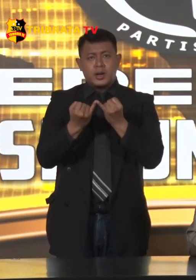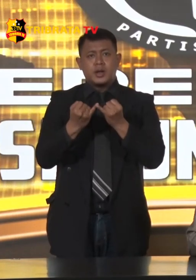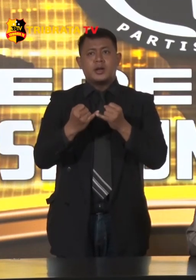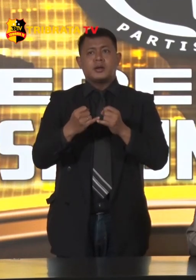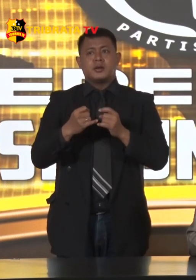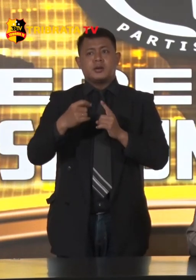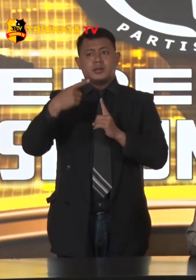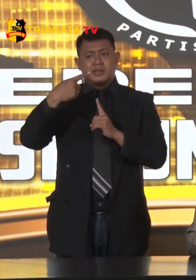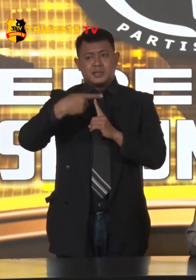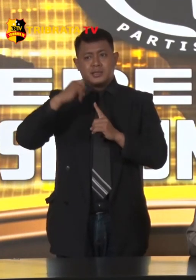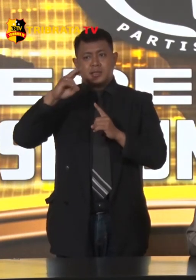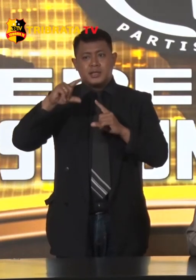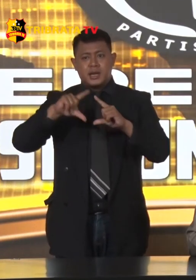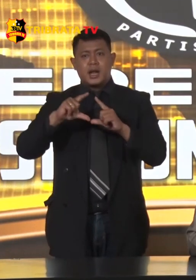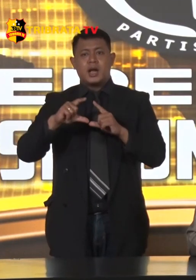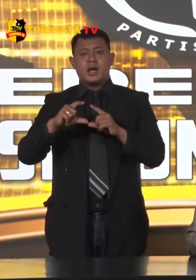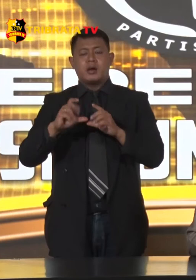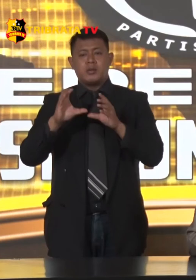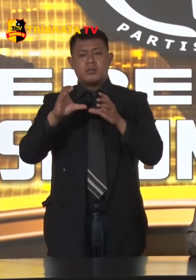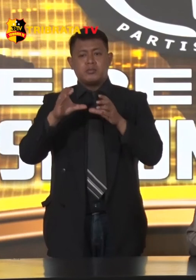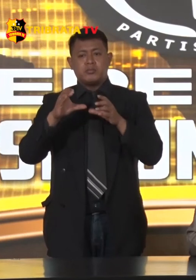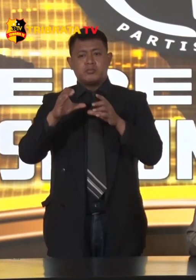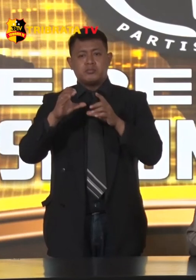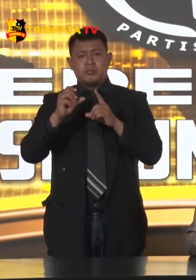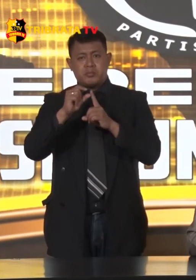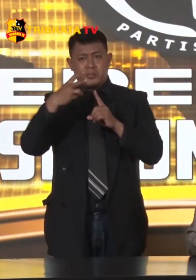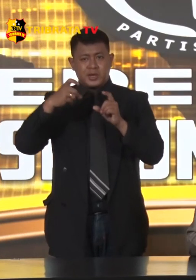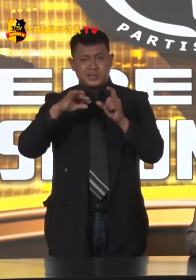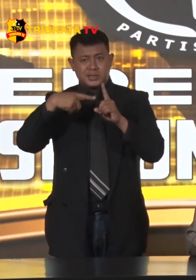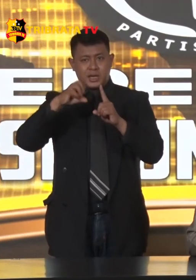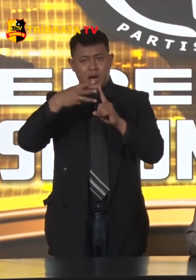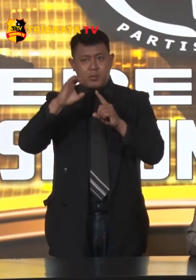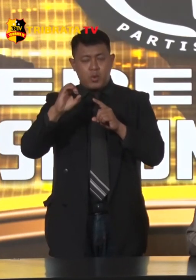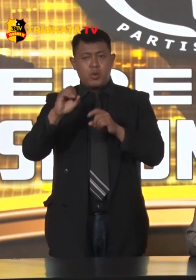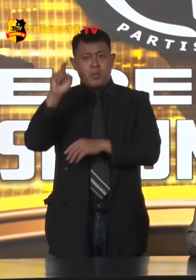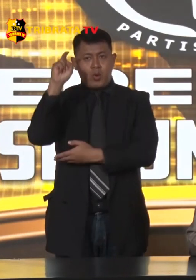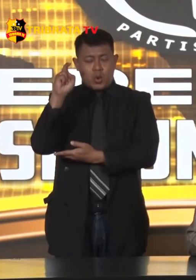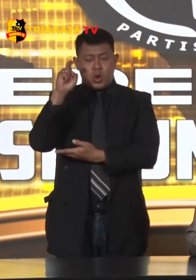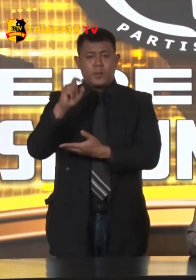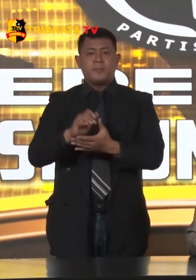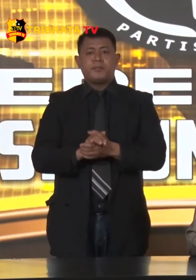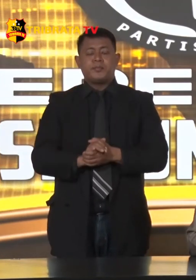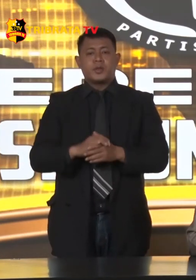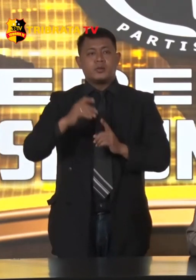Tira Persikabo Bogor. Kemudian pada tanggal 7,